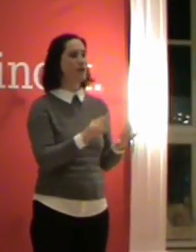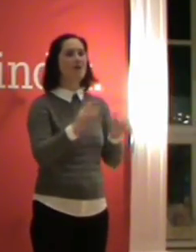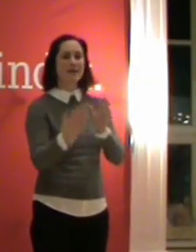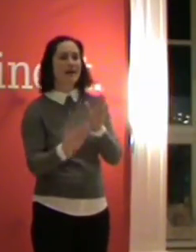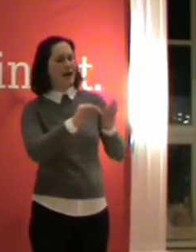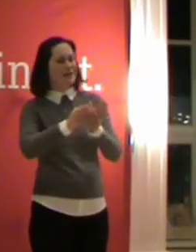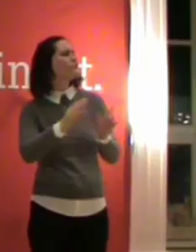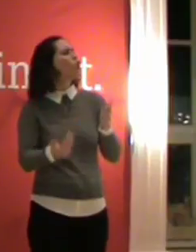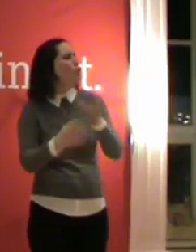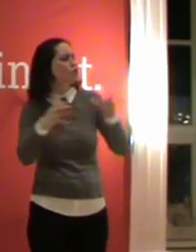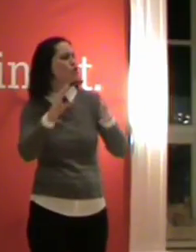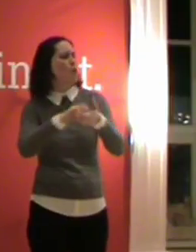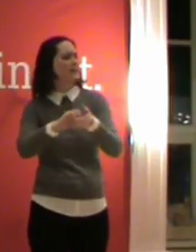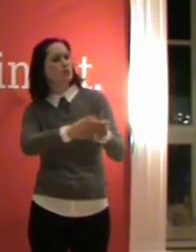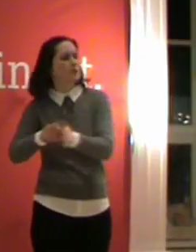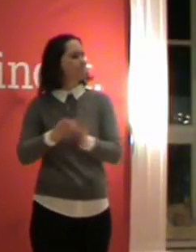einfach recht und